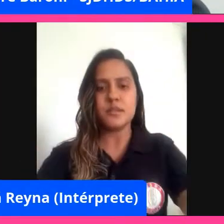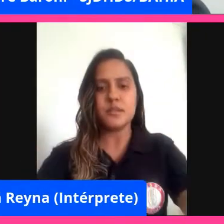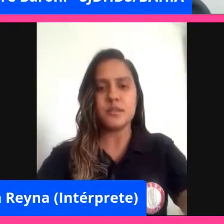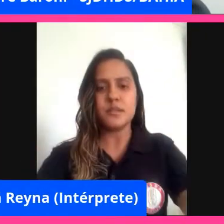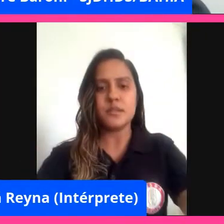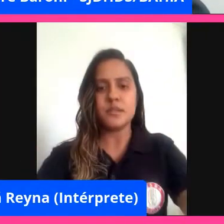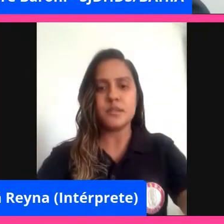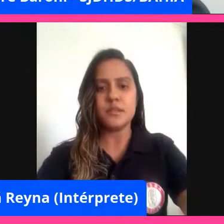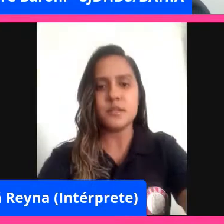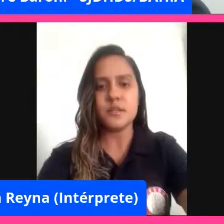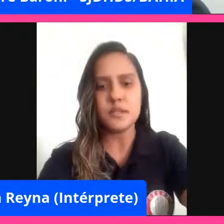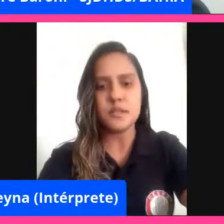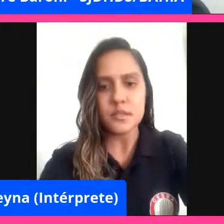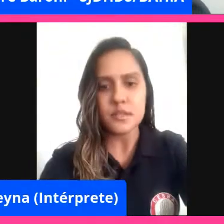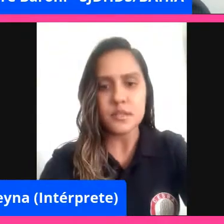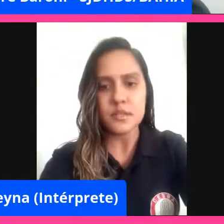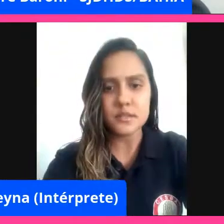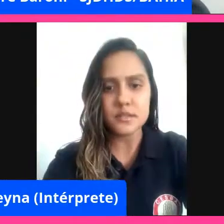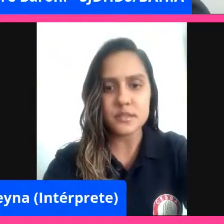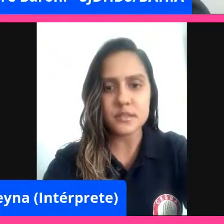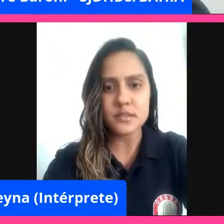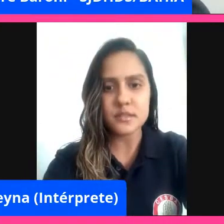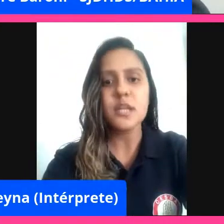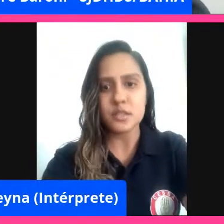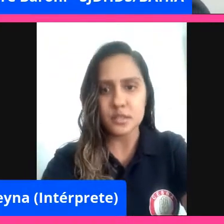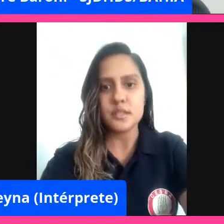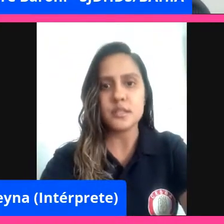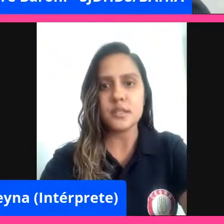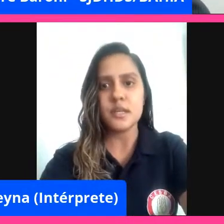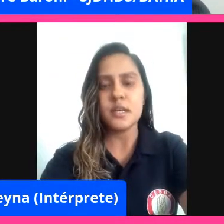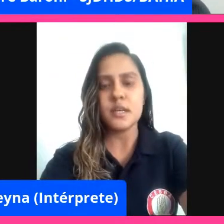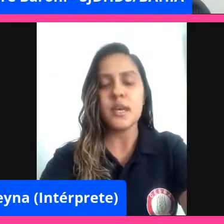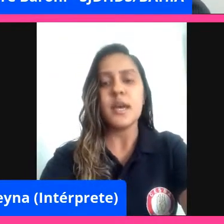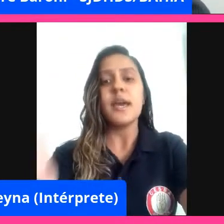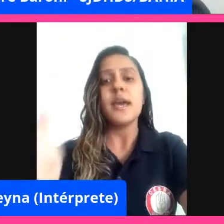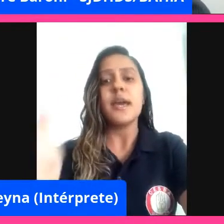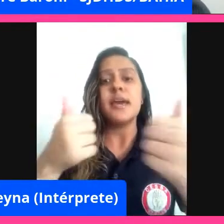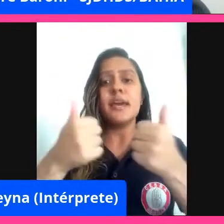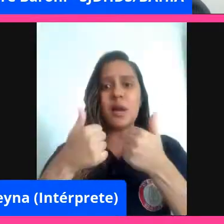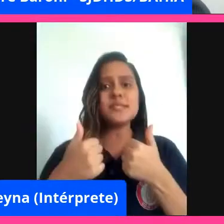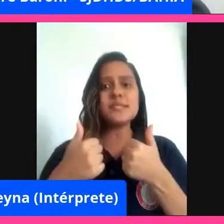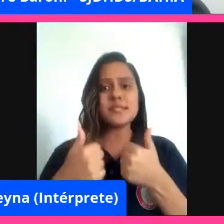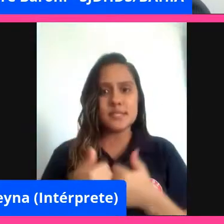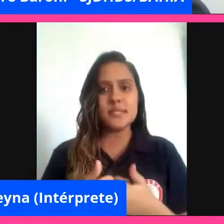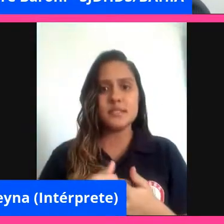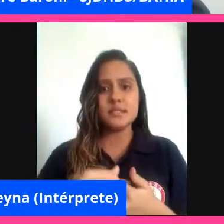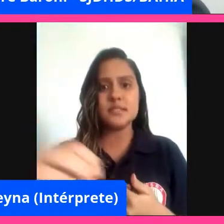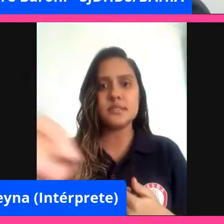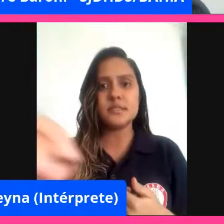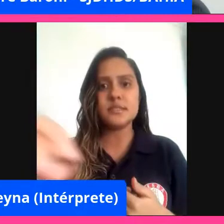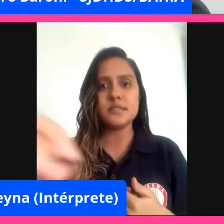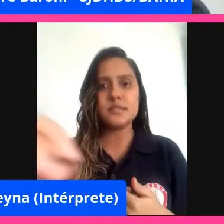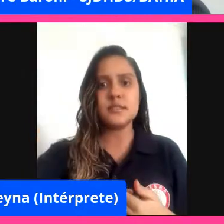Thaís está aqui na sala. Acabou de Ai, entrar. olha aí, ó, muito linda. Vai, Thaís. Eu acho que.